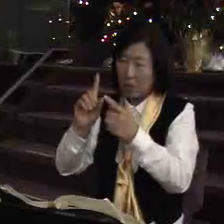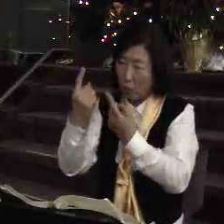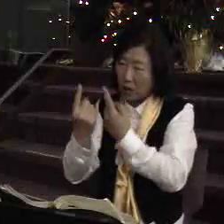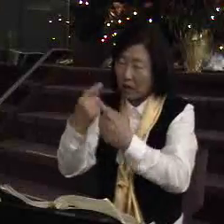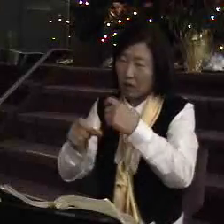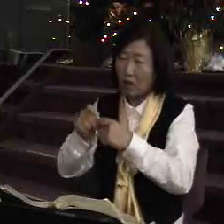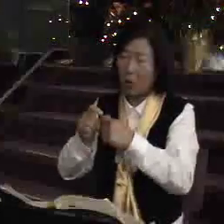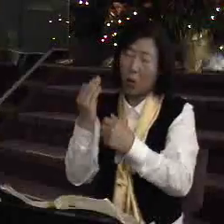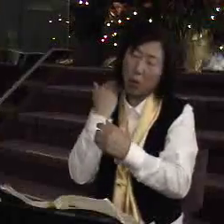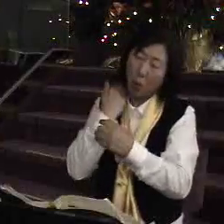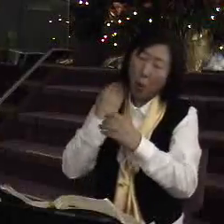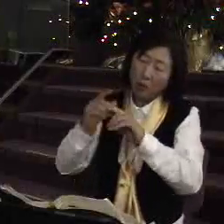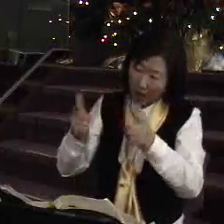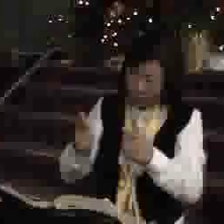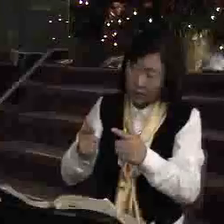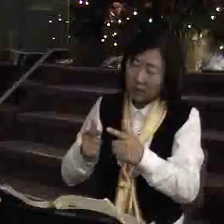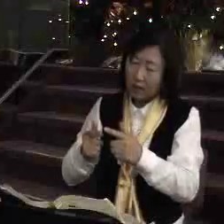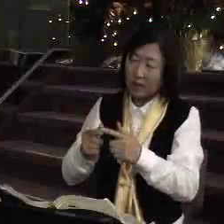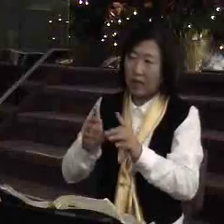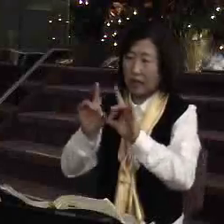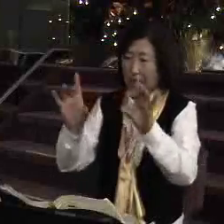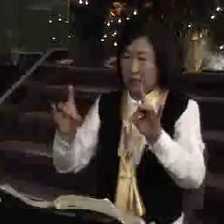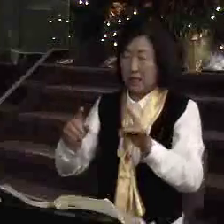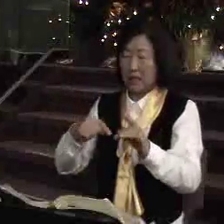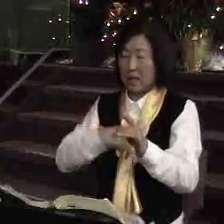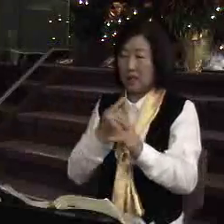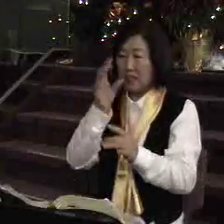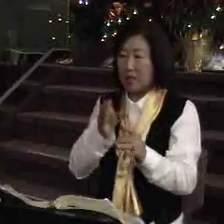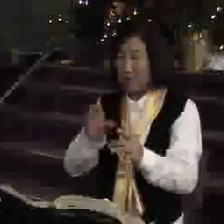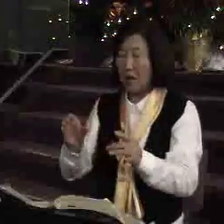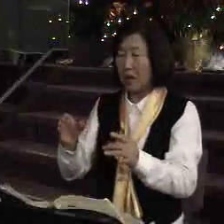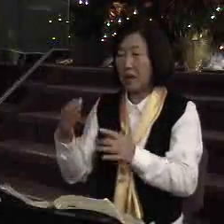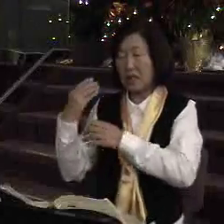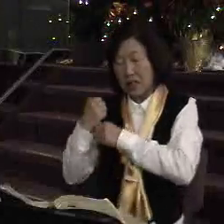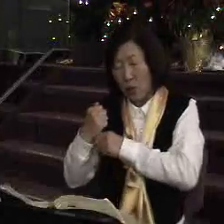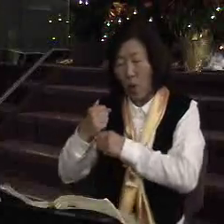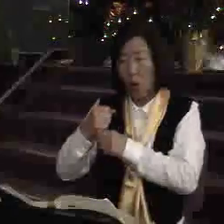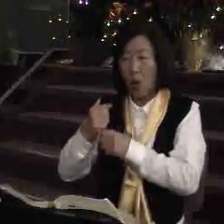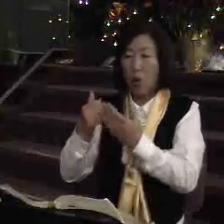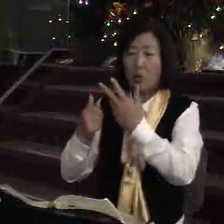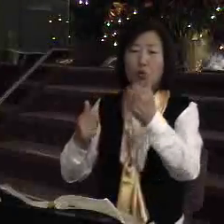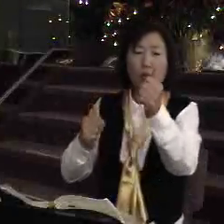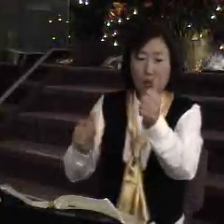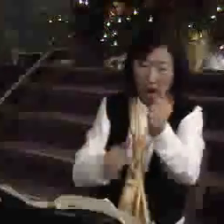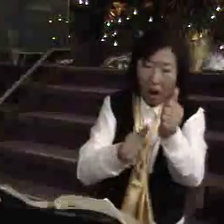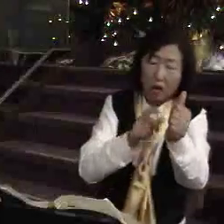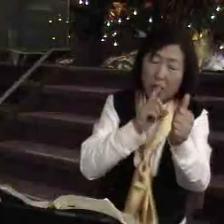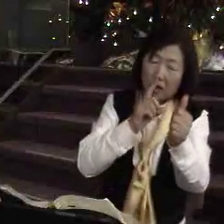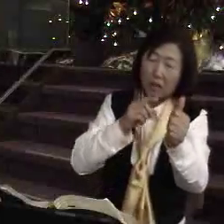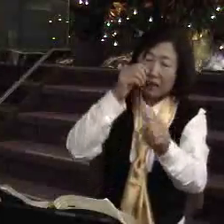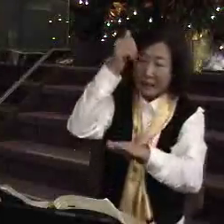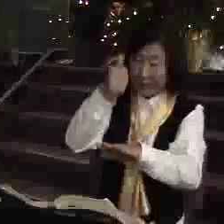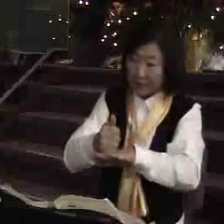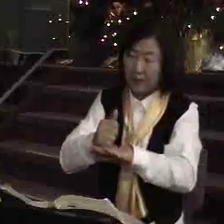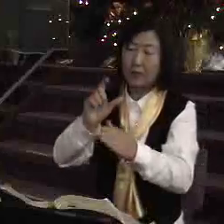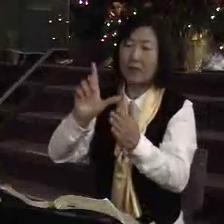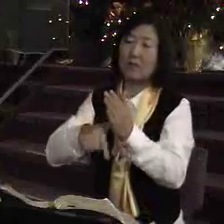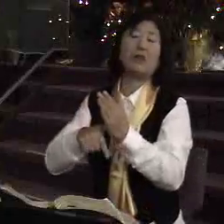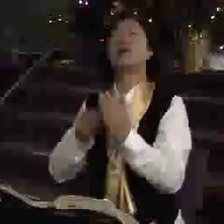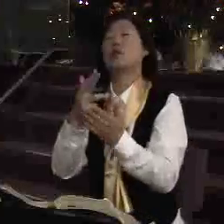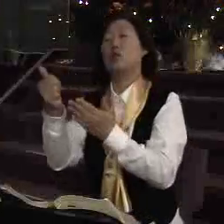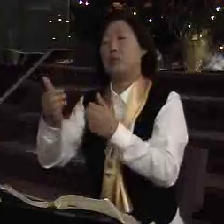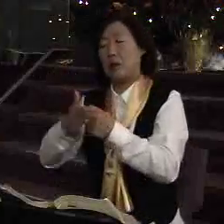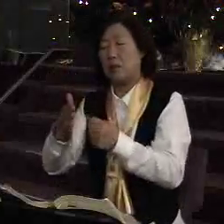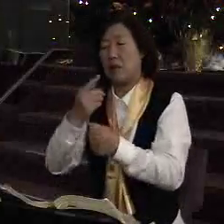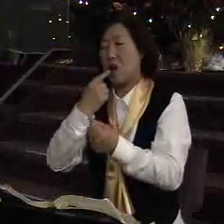각자 자신의 십자가를 지고 나를 따르라는 주님의 말씀을 들으면서도 막상 결정적인 순간에 주님 때문에 손해보는 일, 주님